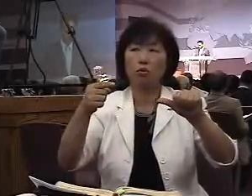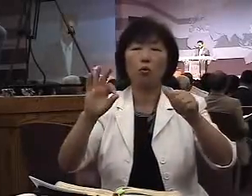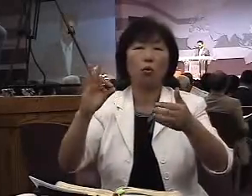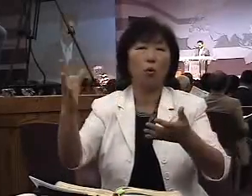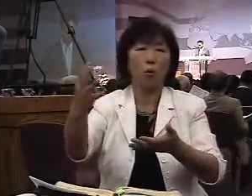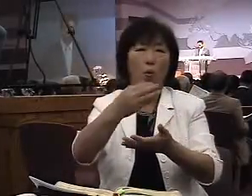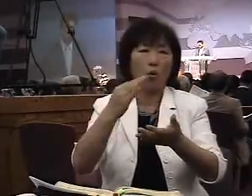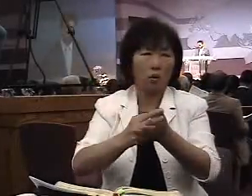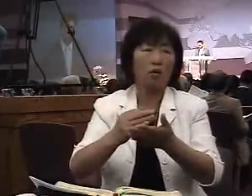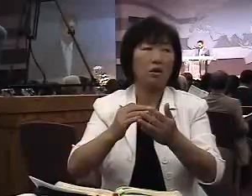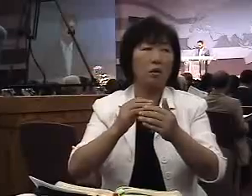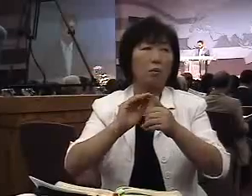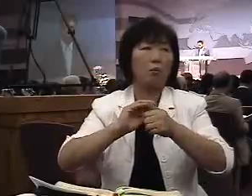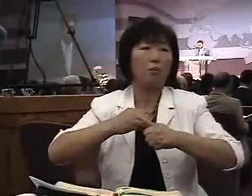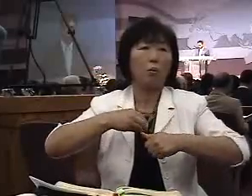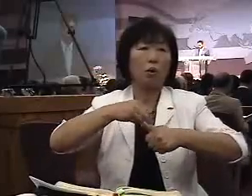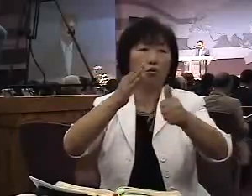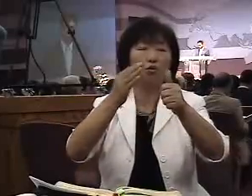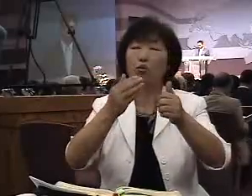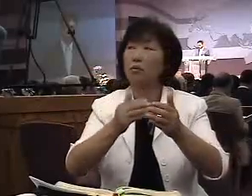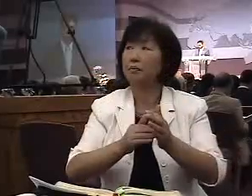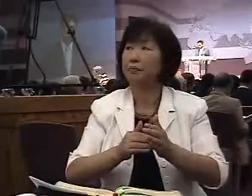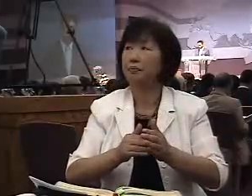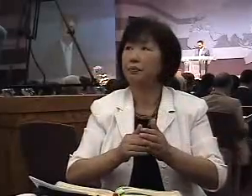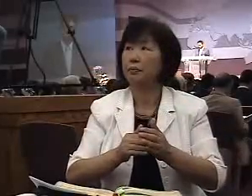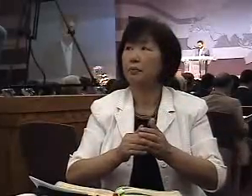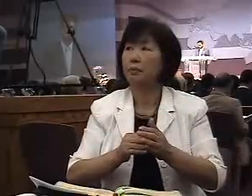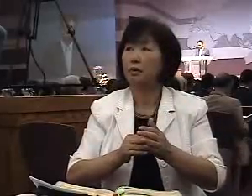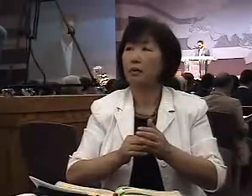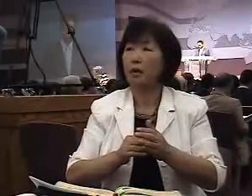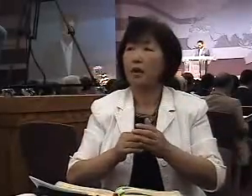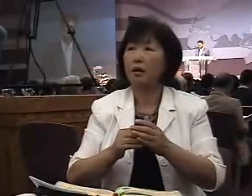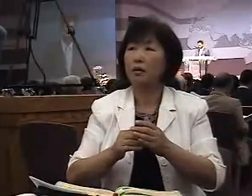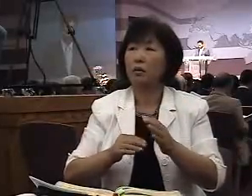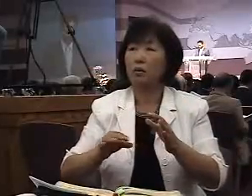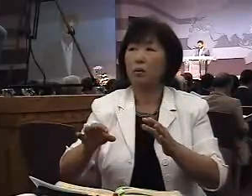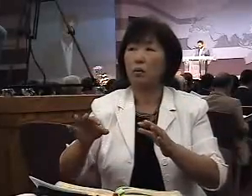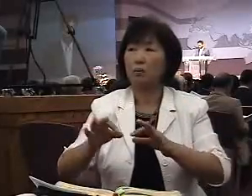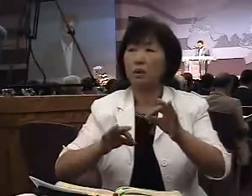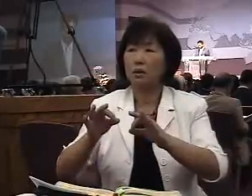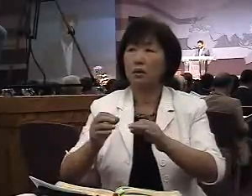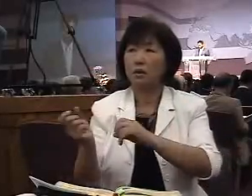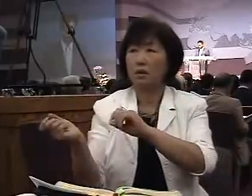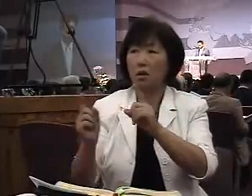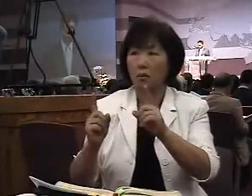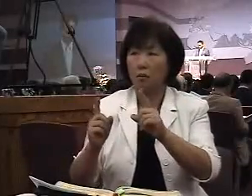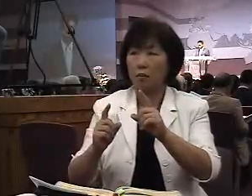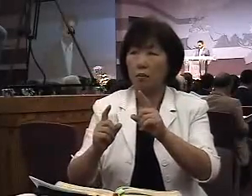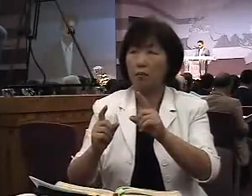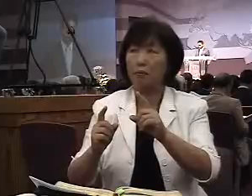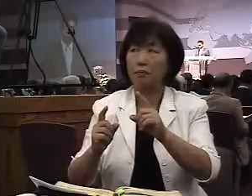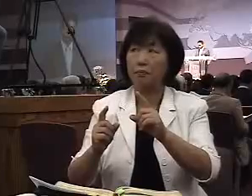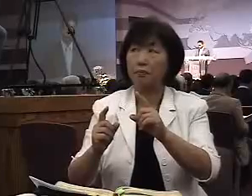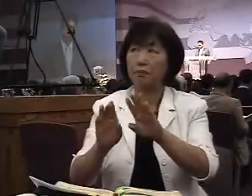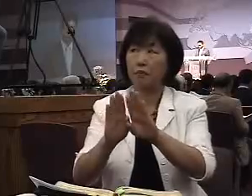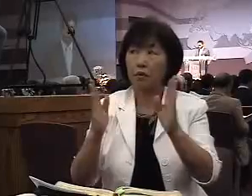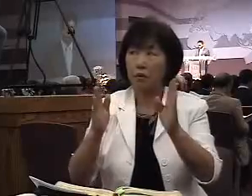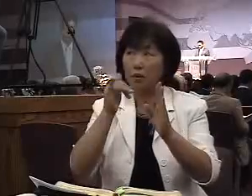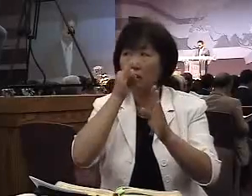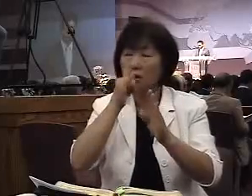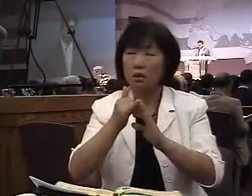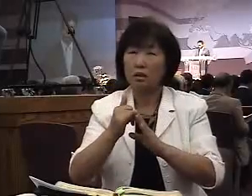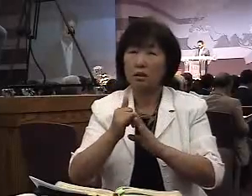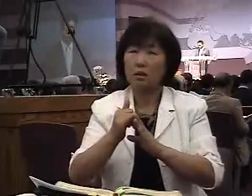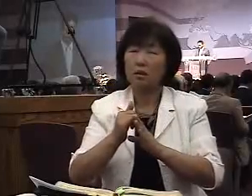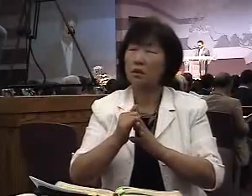이번 주에도 출산 한 가정 그리고 개업하시는 2 가정이 있습니다. 또 우리 주님의 이름으로 축복드리고요.